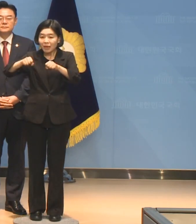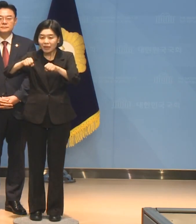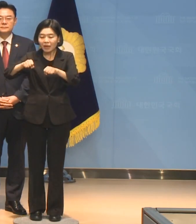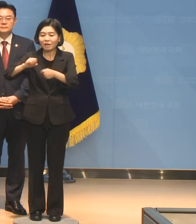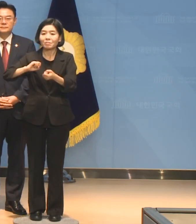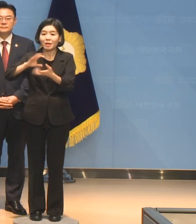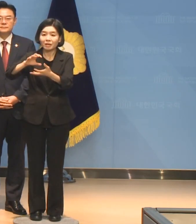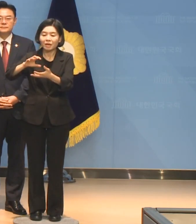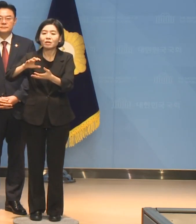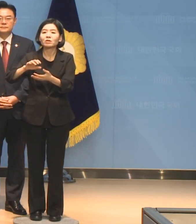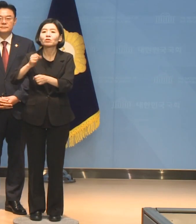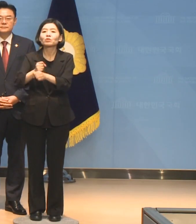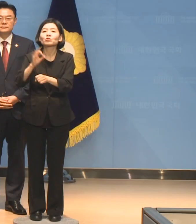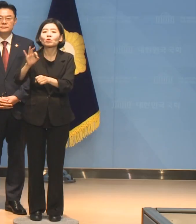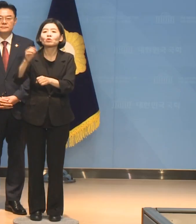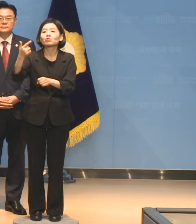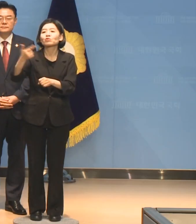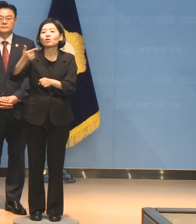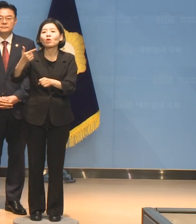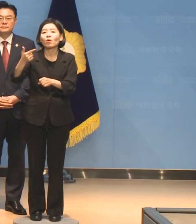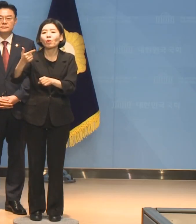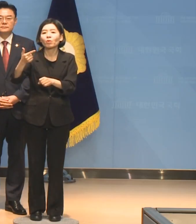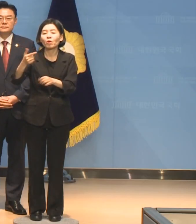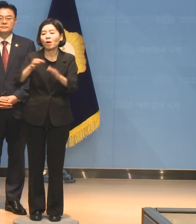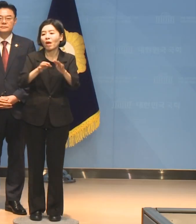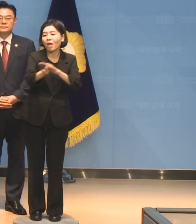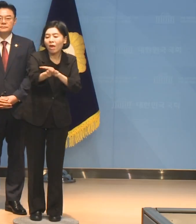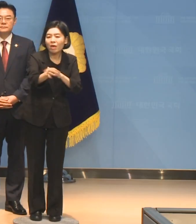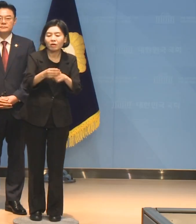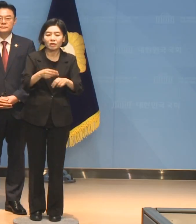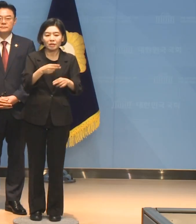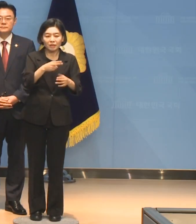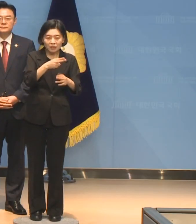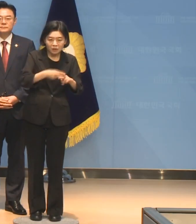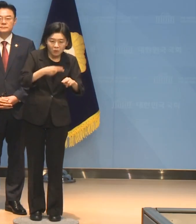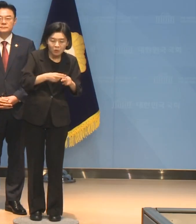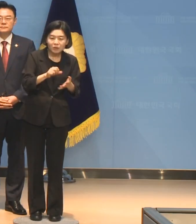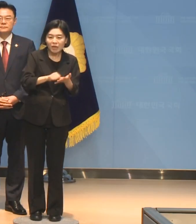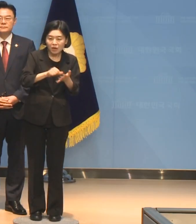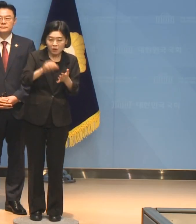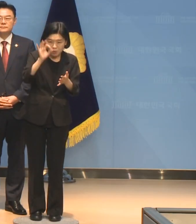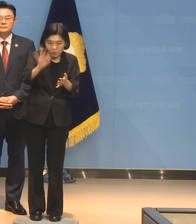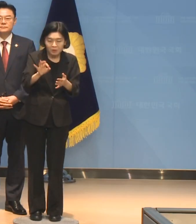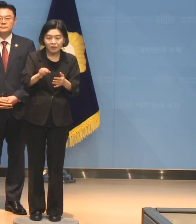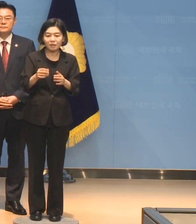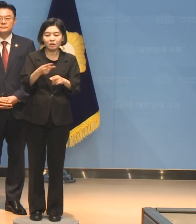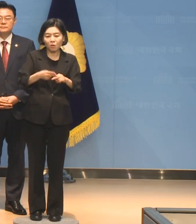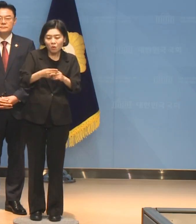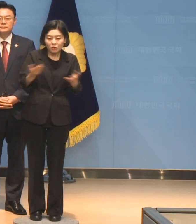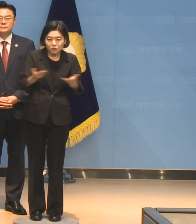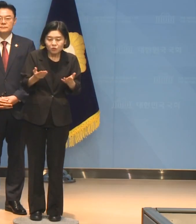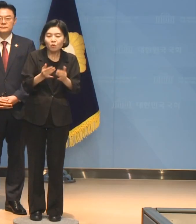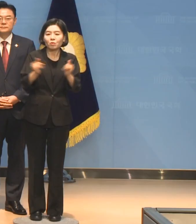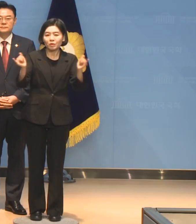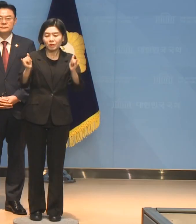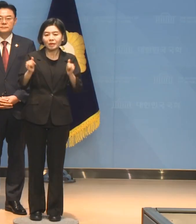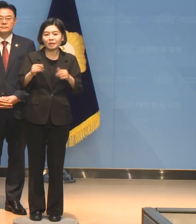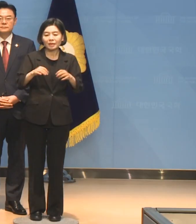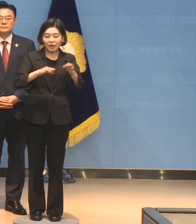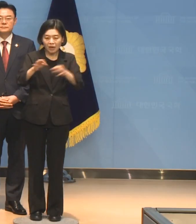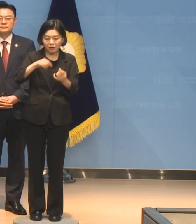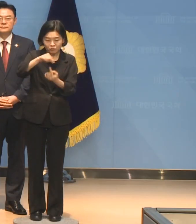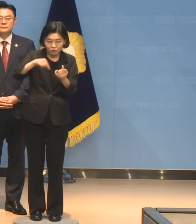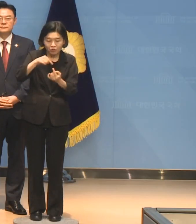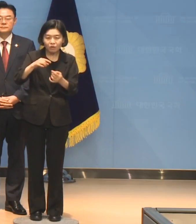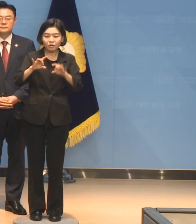금액 6,000원 안팎의 금액이 나가게 되고 또 여기에 재료비나 인건비 그리고 가게 운영비, 전기세 이런 것들을